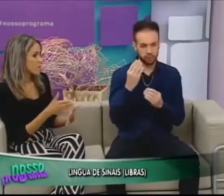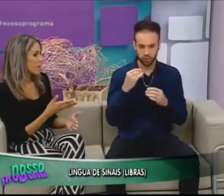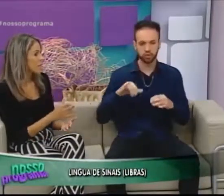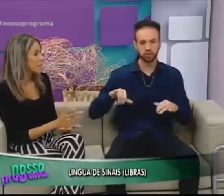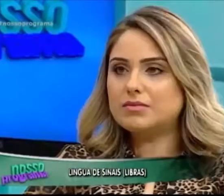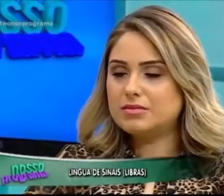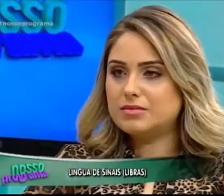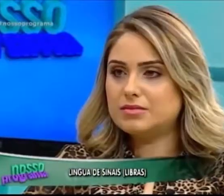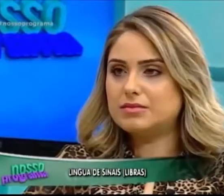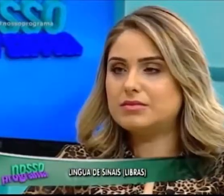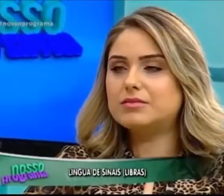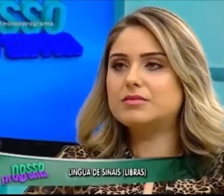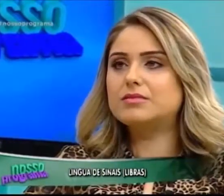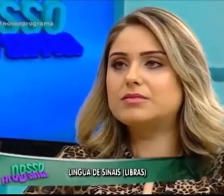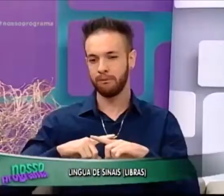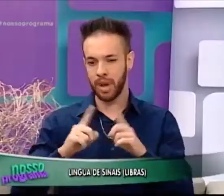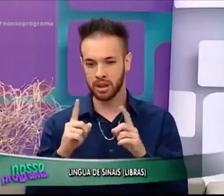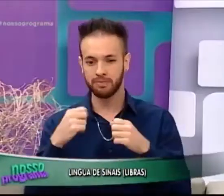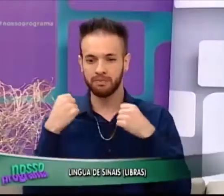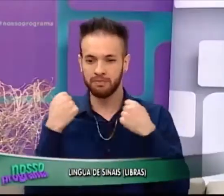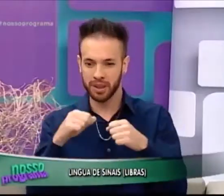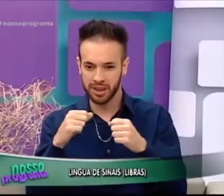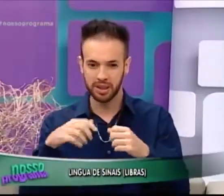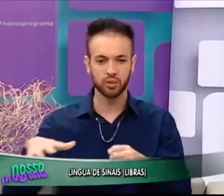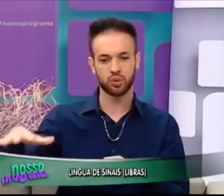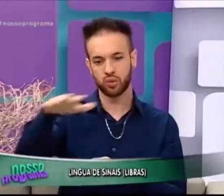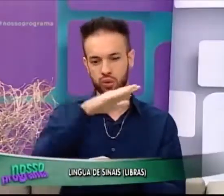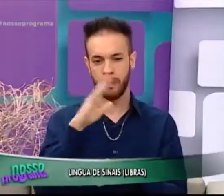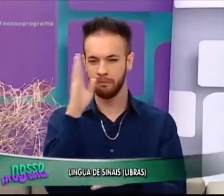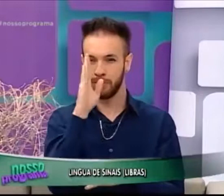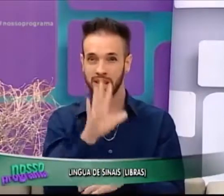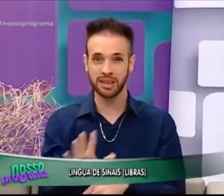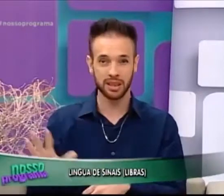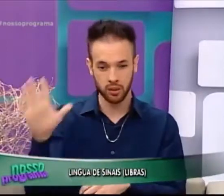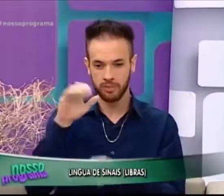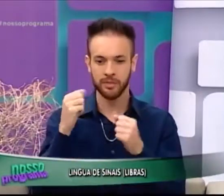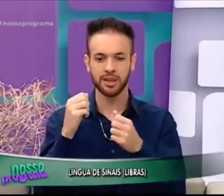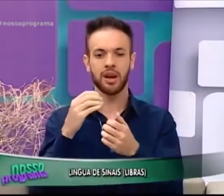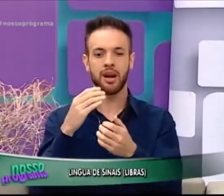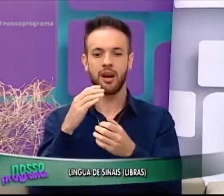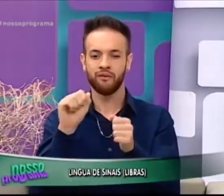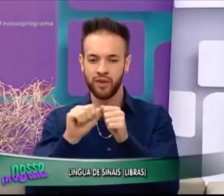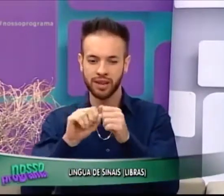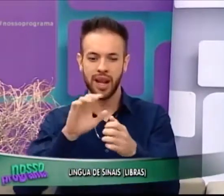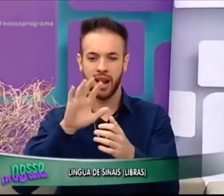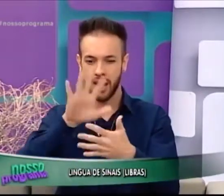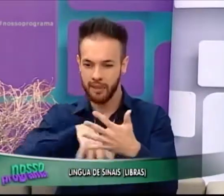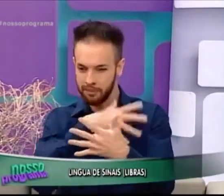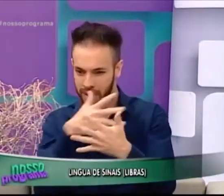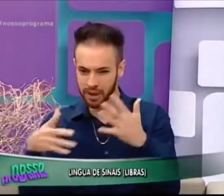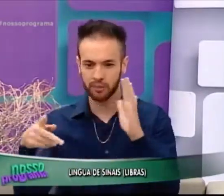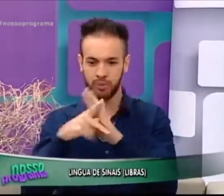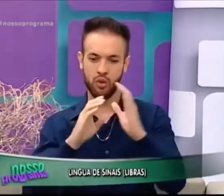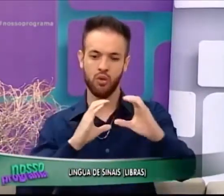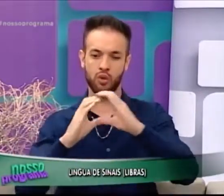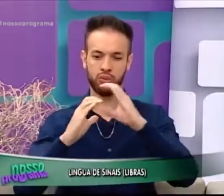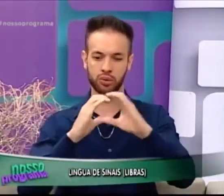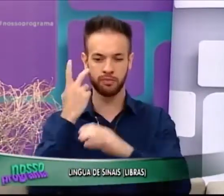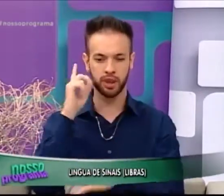né? Faz com gestos, porque o surdo sofre. Precisa que todo mundo, o país inteiro, realmente faça Libras